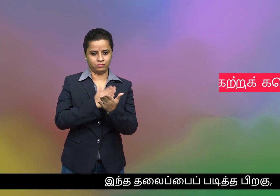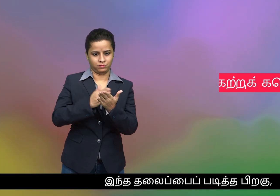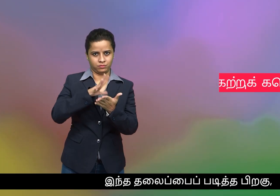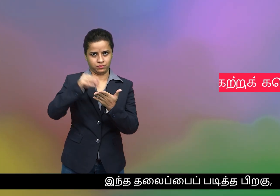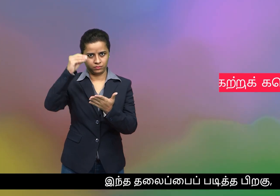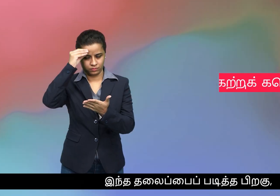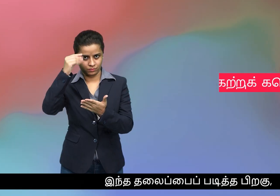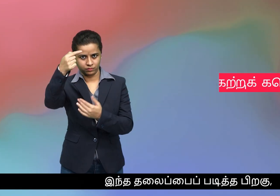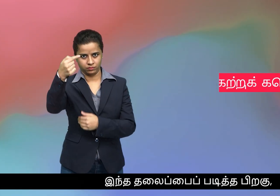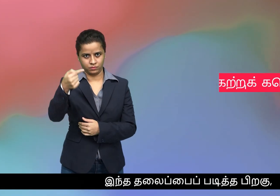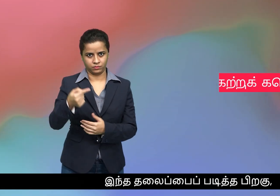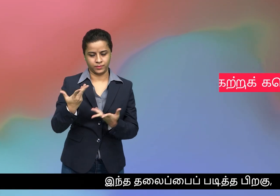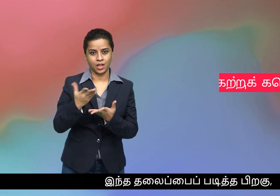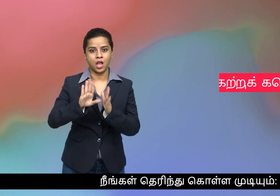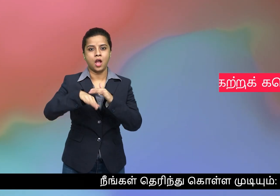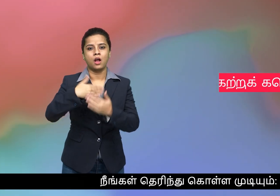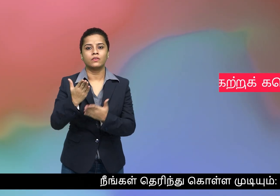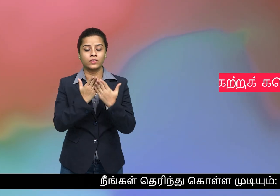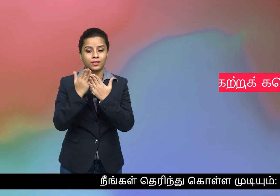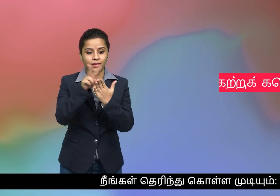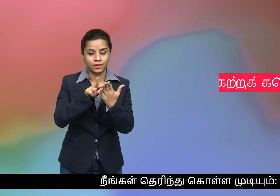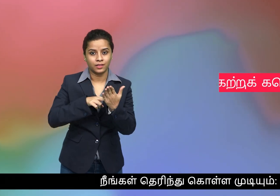இந்த தலைப்பை படித்த பிறகு நீங்கள் தெரிந்து கொள்ள முடியும்.